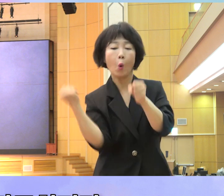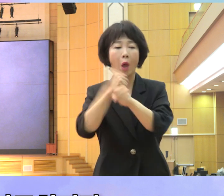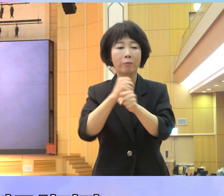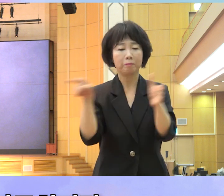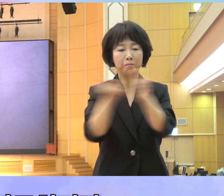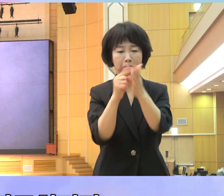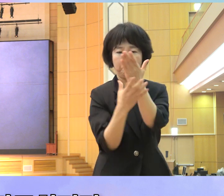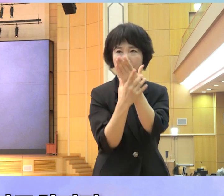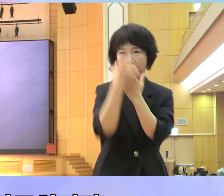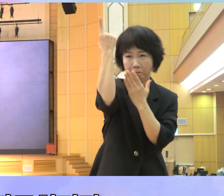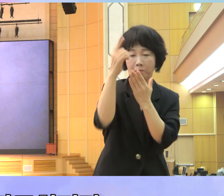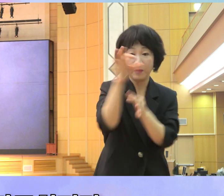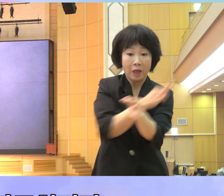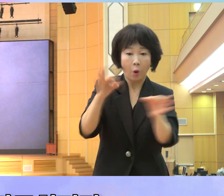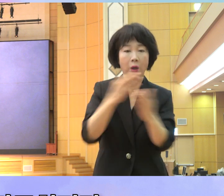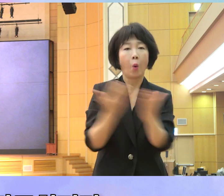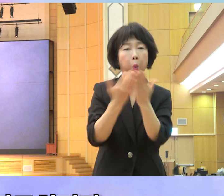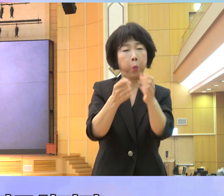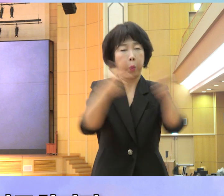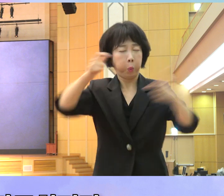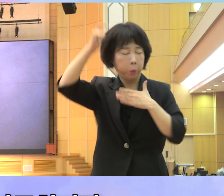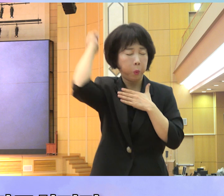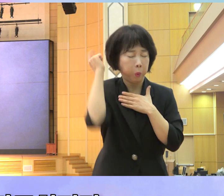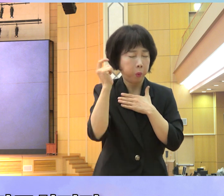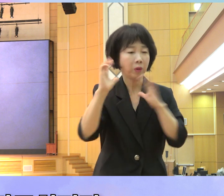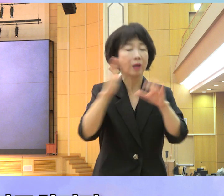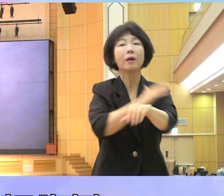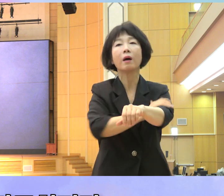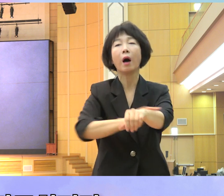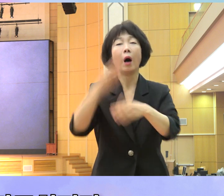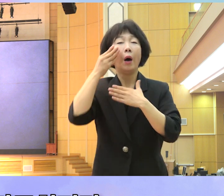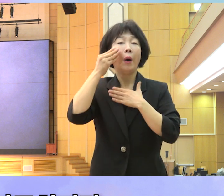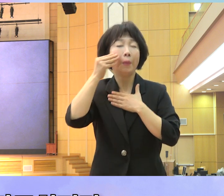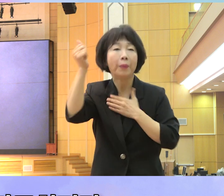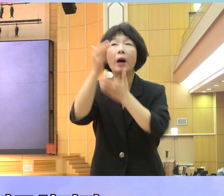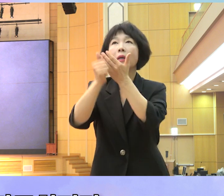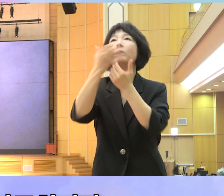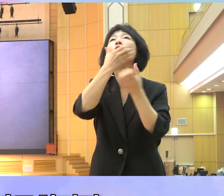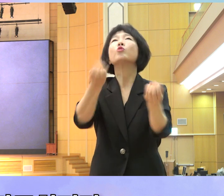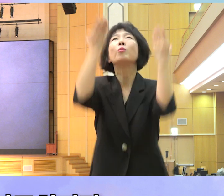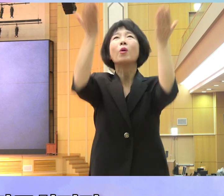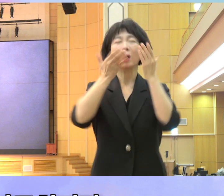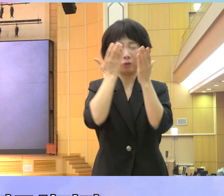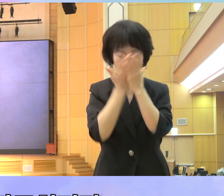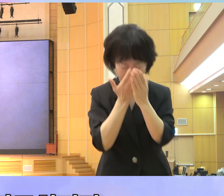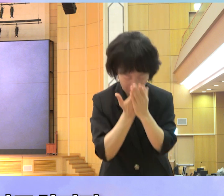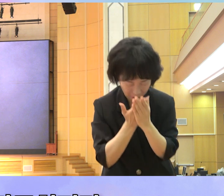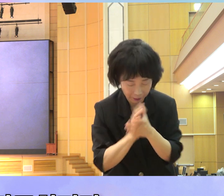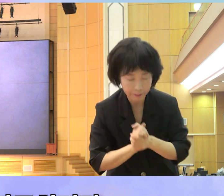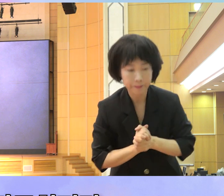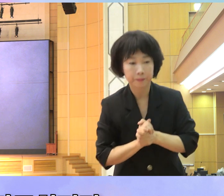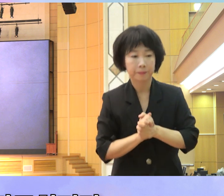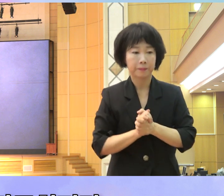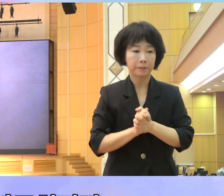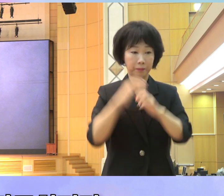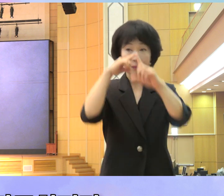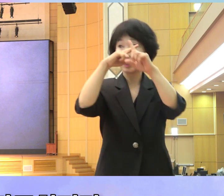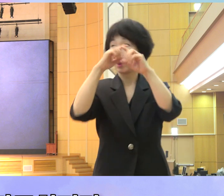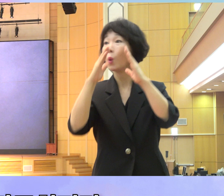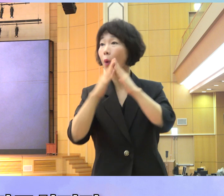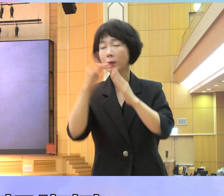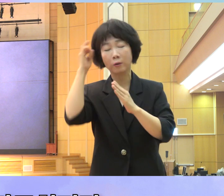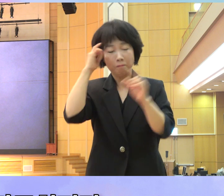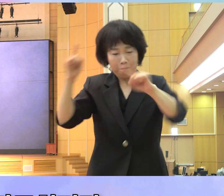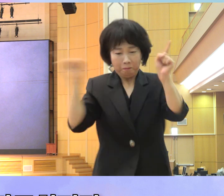하나가 되어 경제적으로 부흥하고 강대한 나라가 될 수 있도록 하나님 은총 베풀어 주시옵기를 원합니다. 교회는